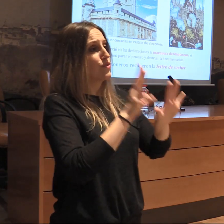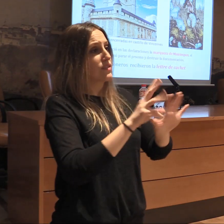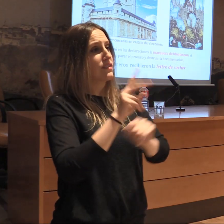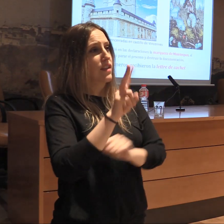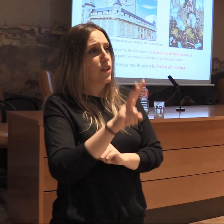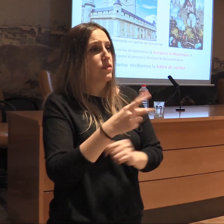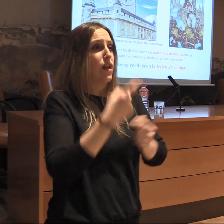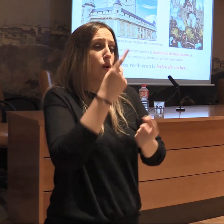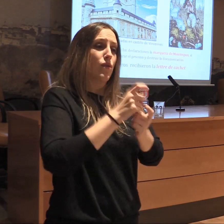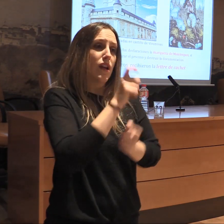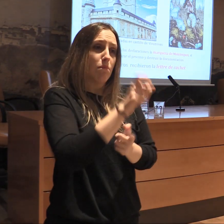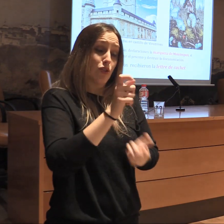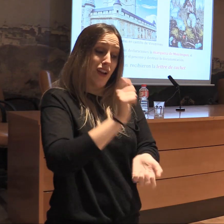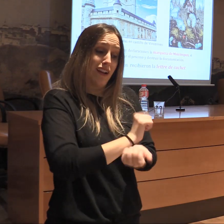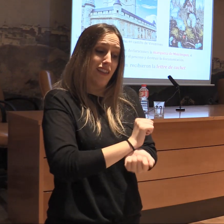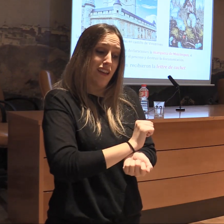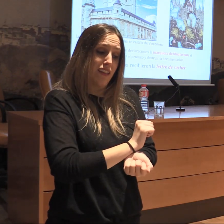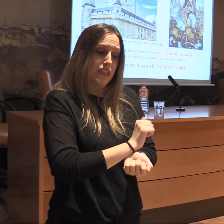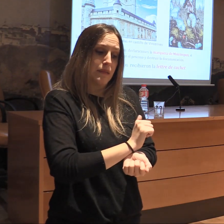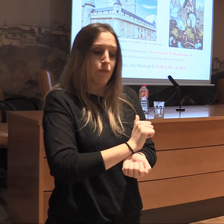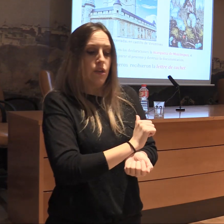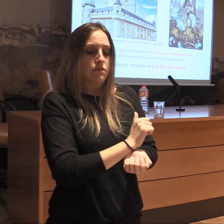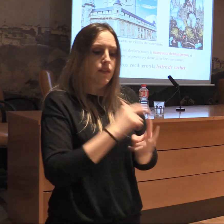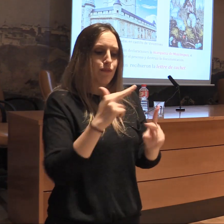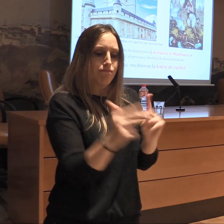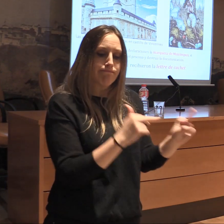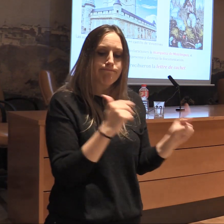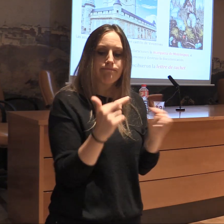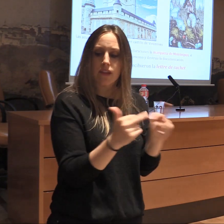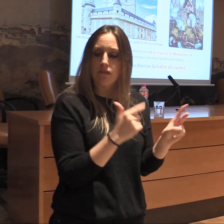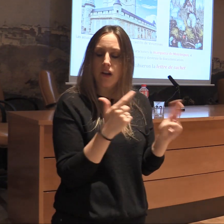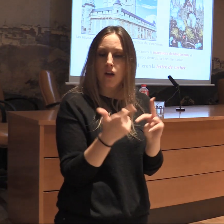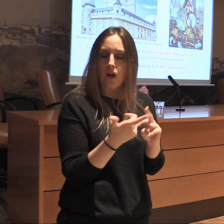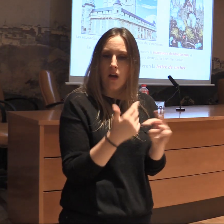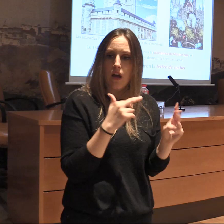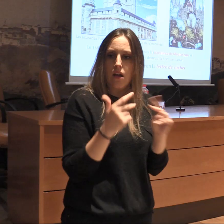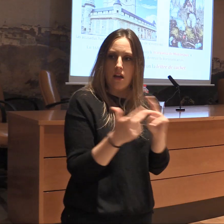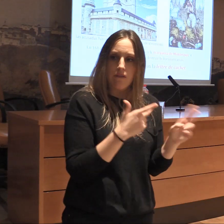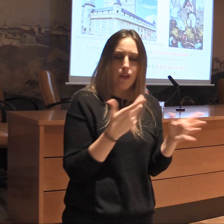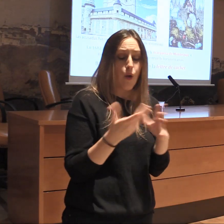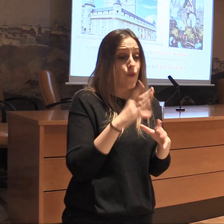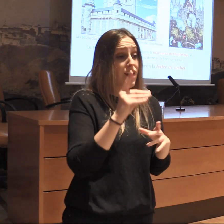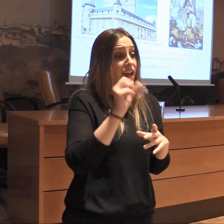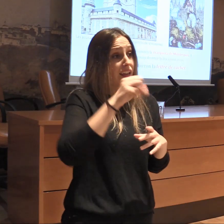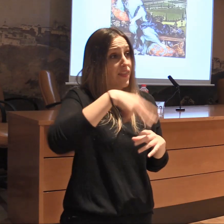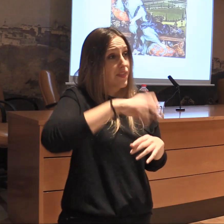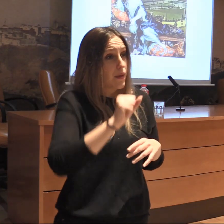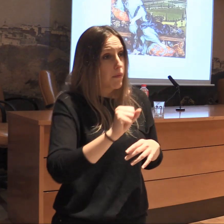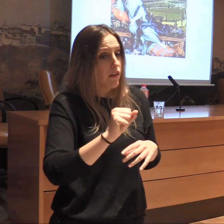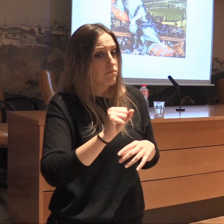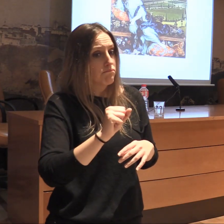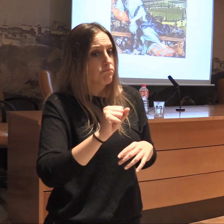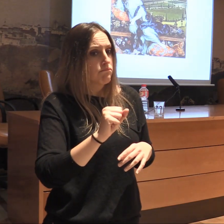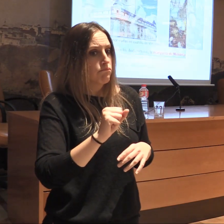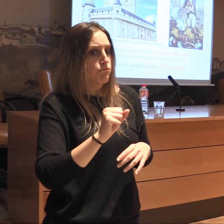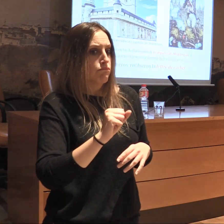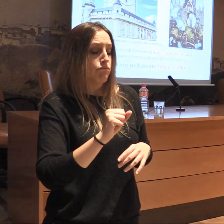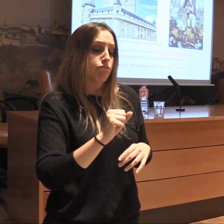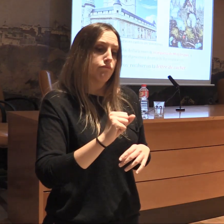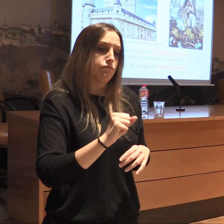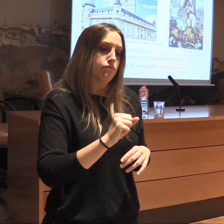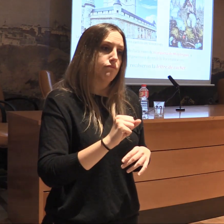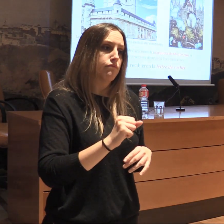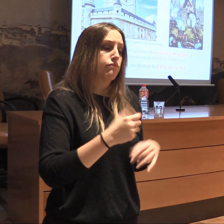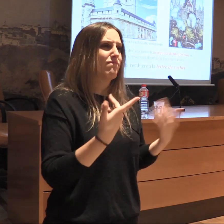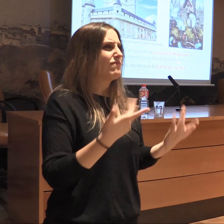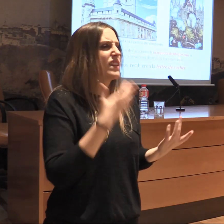de las personas encarceladas empezaron a hablar de una misteriosa dama y en un momento dado descubrieron que esa, perdón, misteriosa